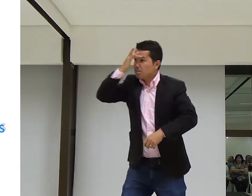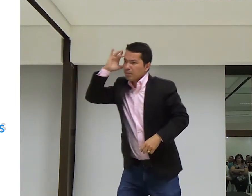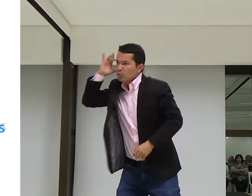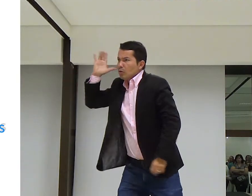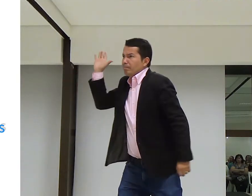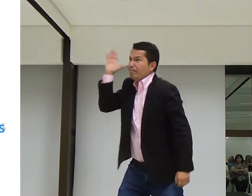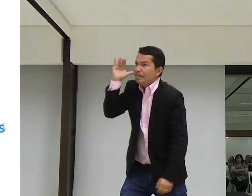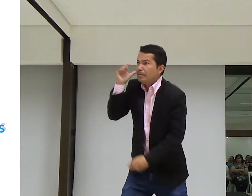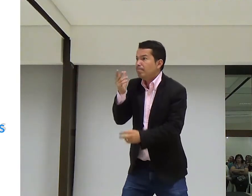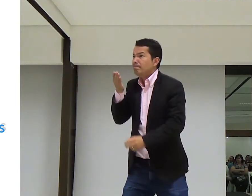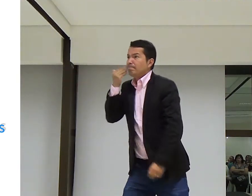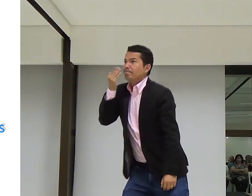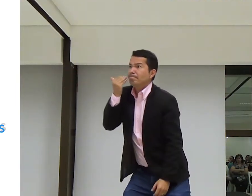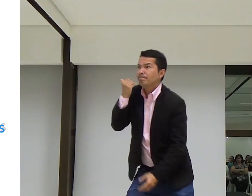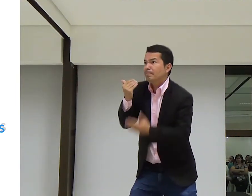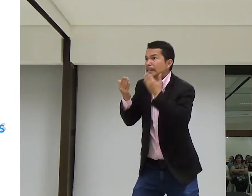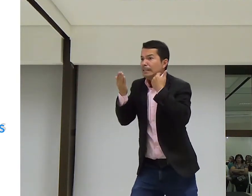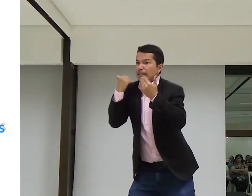ensina. E as pessoas estão ali querendo